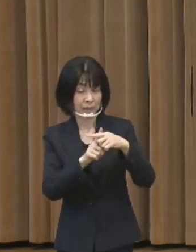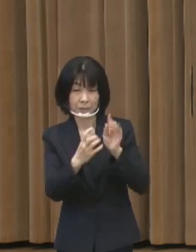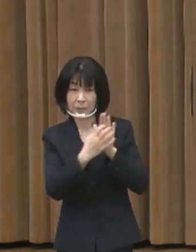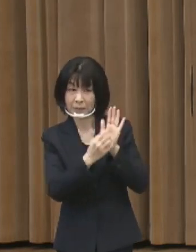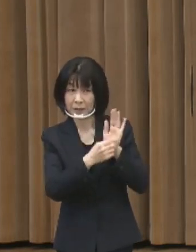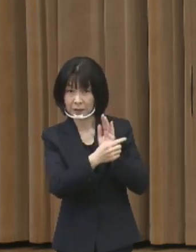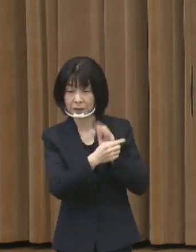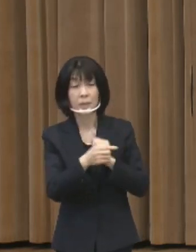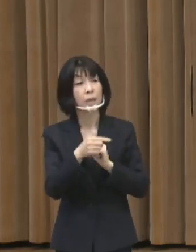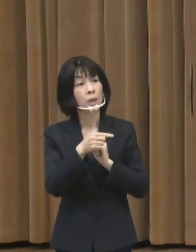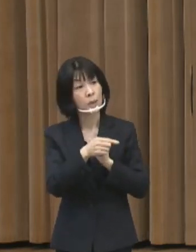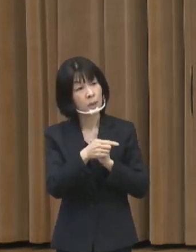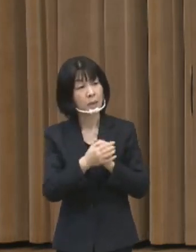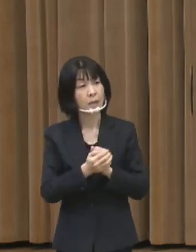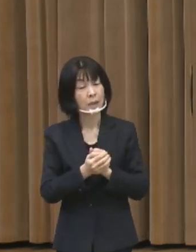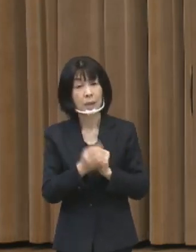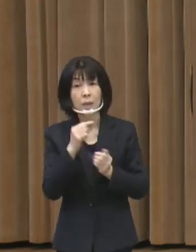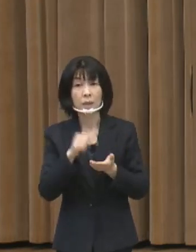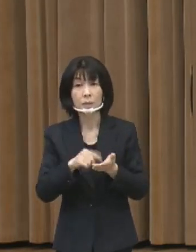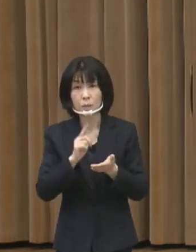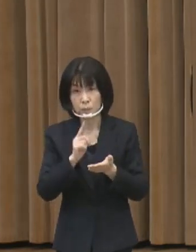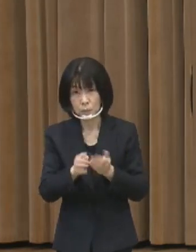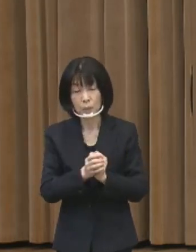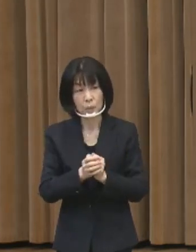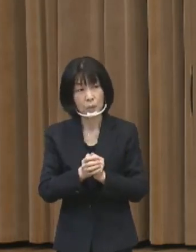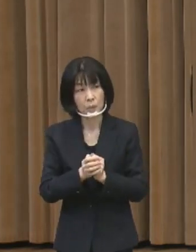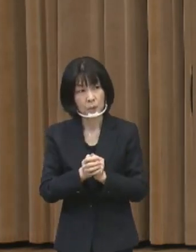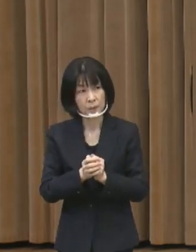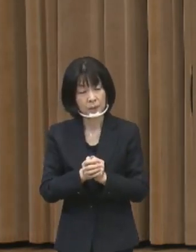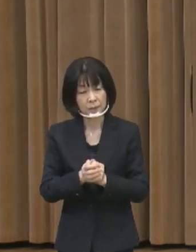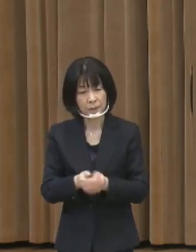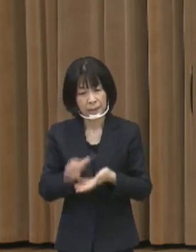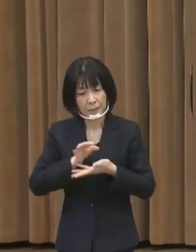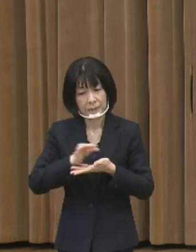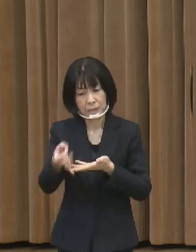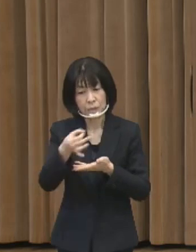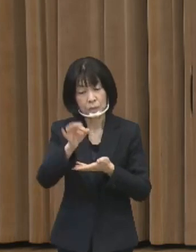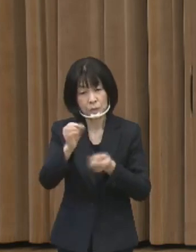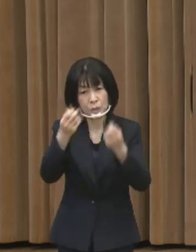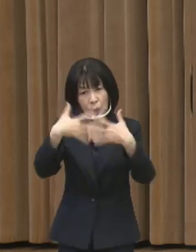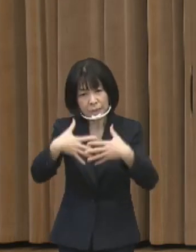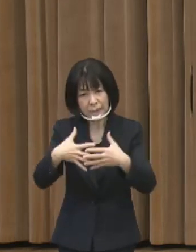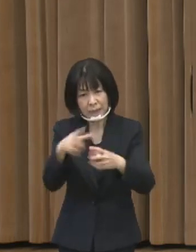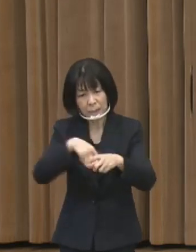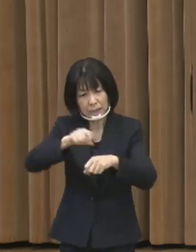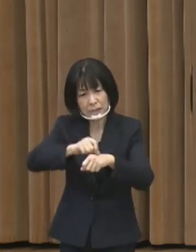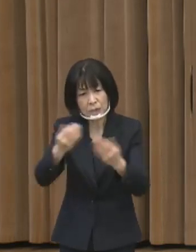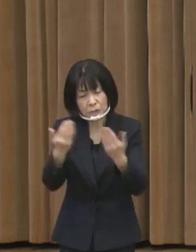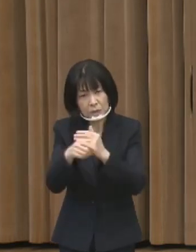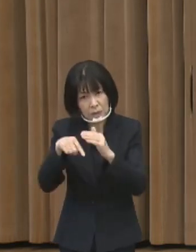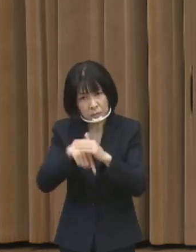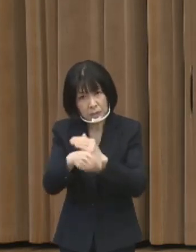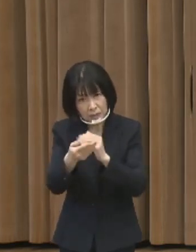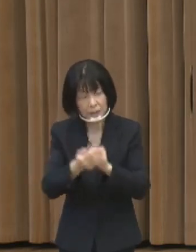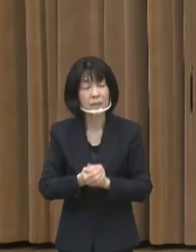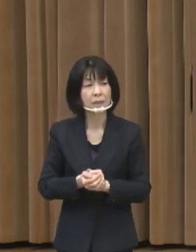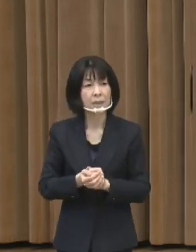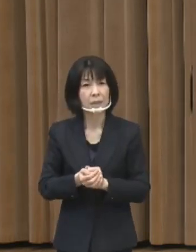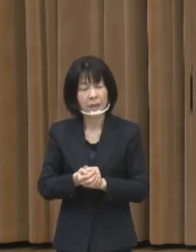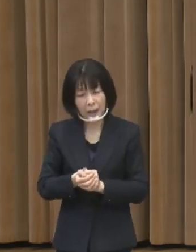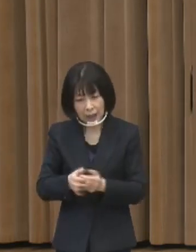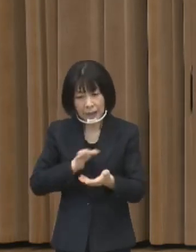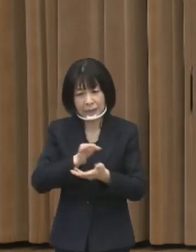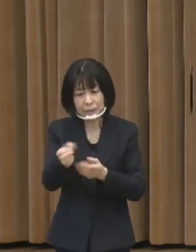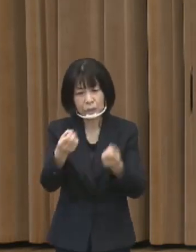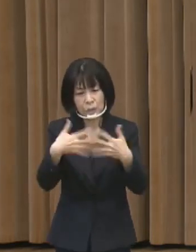けども、これはですね、あれなんです、簡単に言えば支給要件が今までよりも厳しくなるという認識でよろしいでしょうか。 支給要